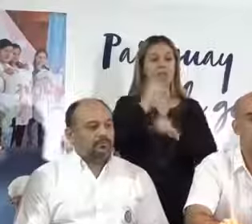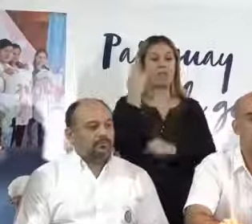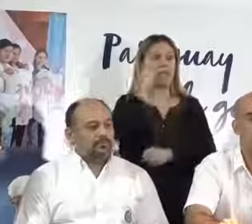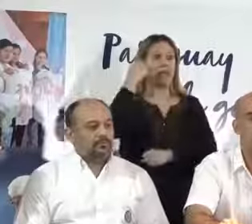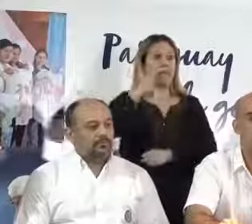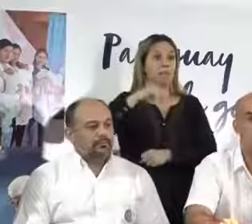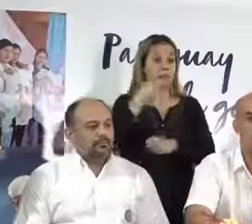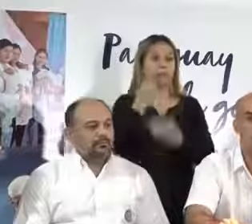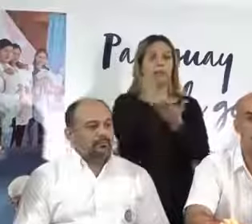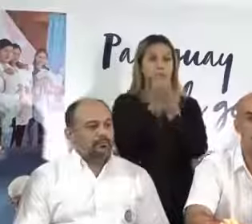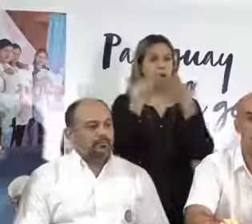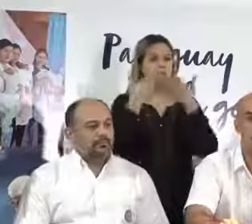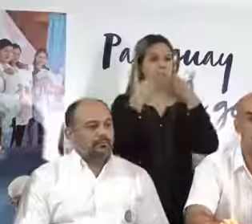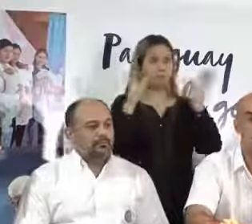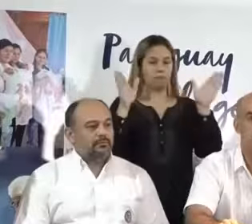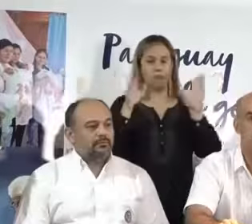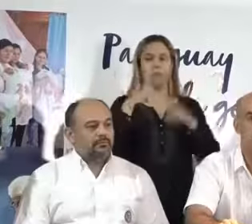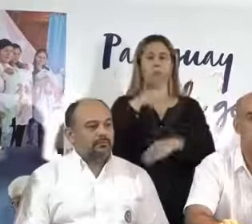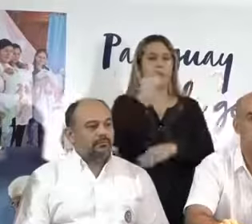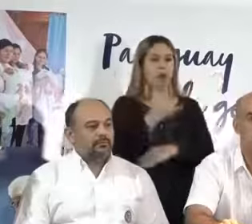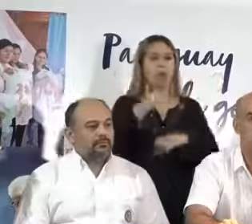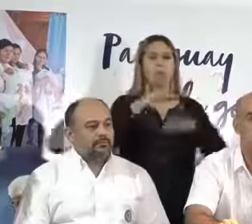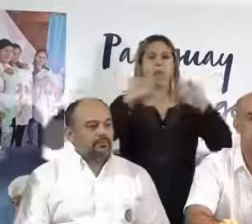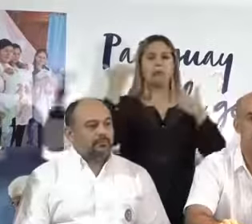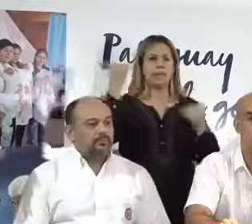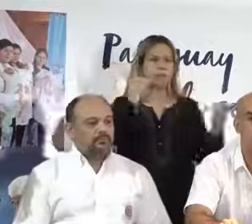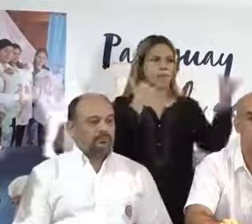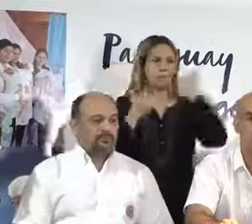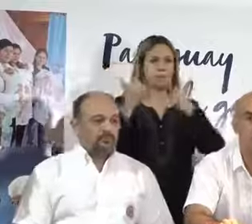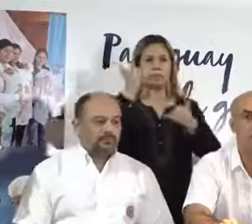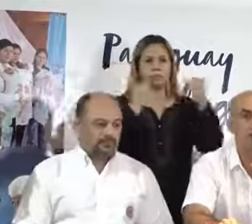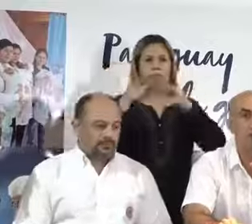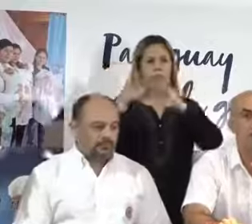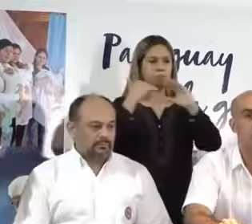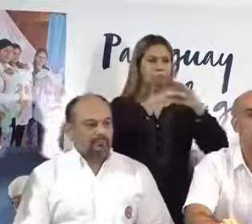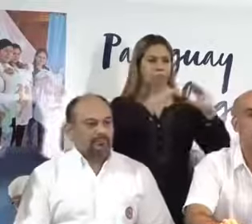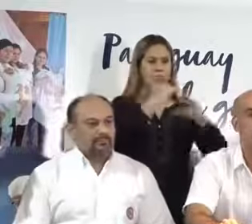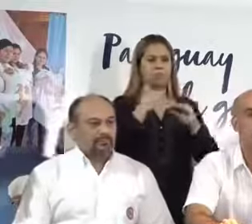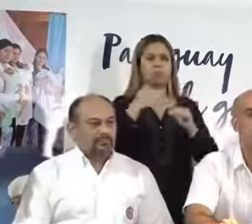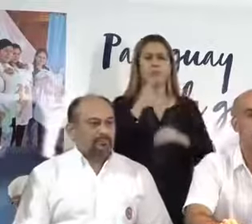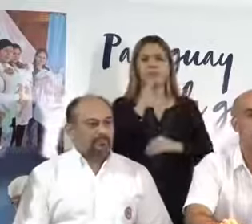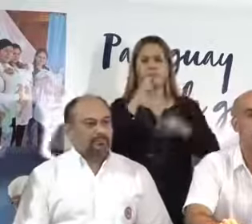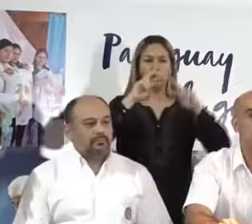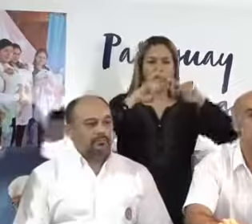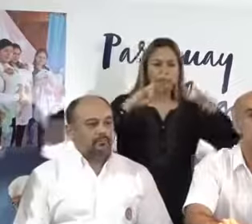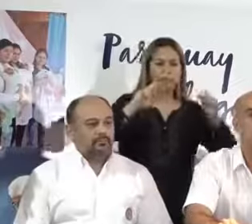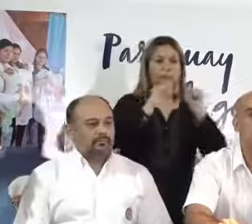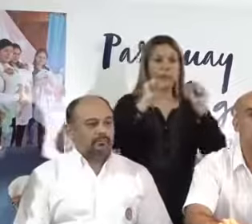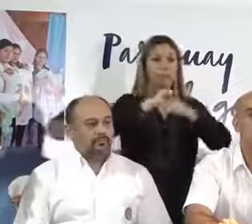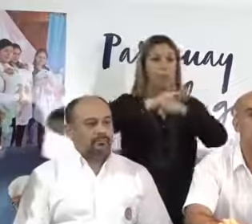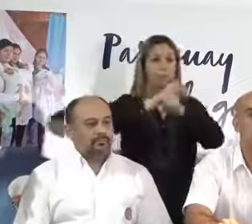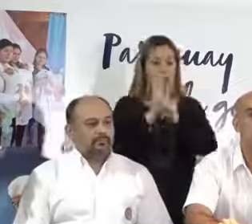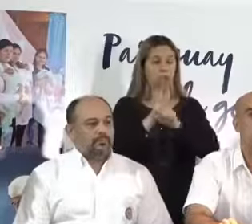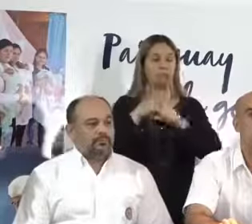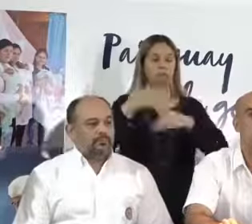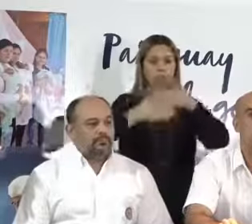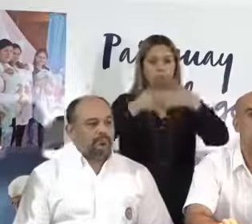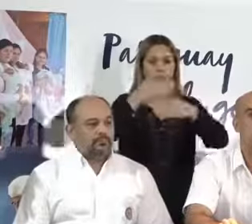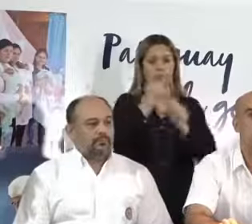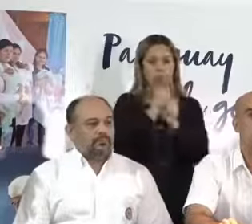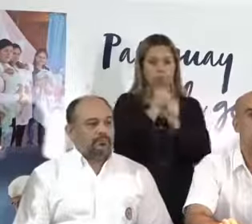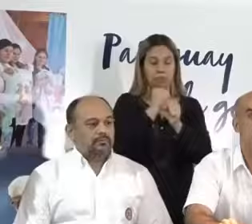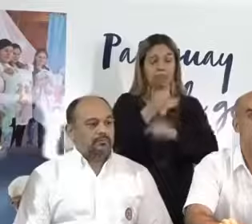activado, va a dar reportes diarios en cuanto a los avances, monitoreo y potenciales casos. Nuestros esfuerzos